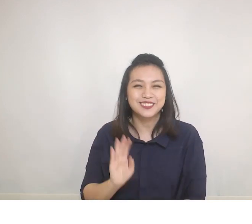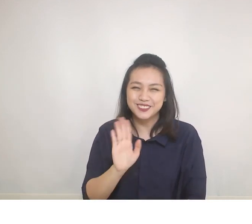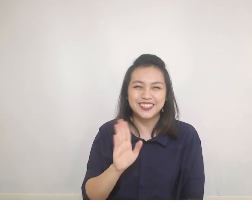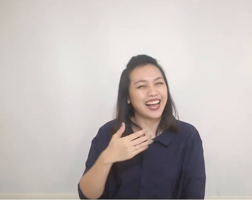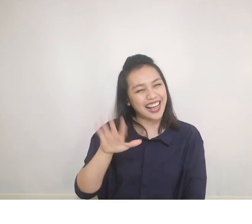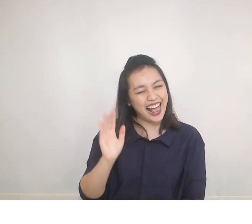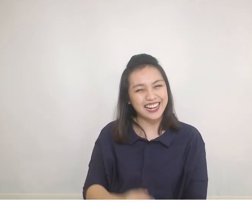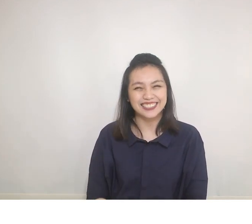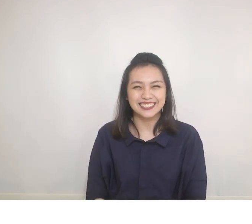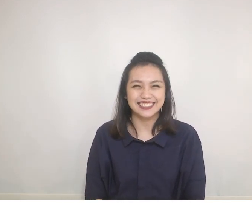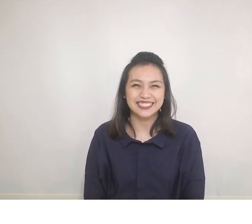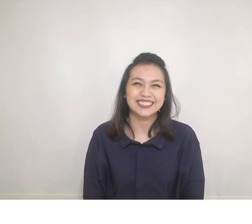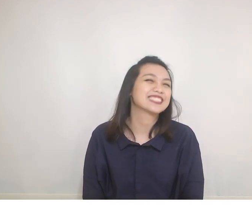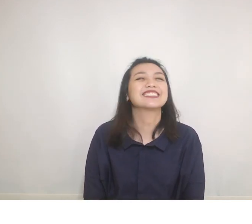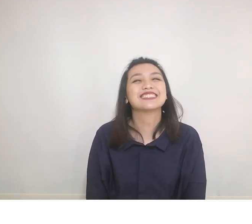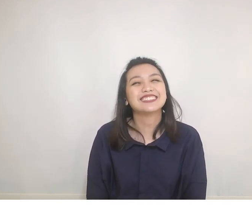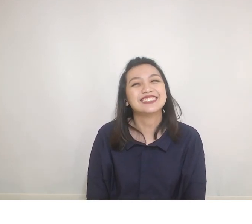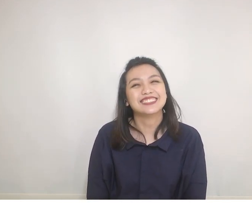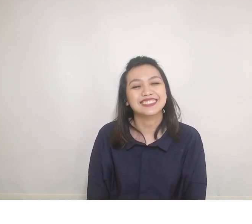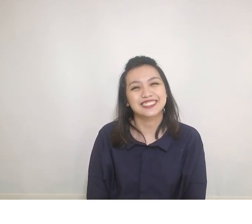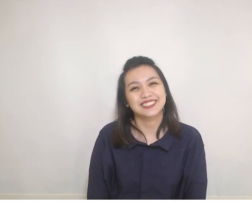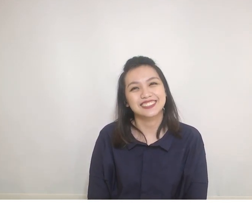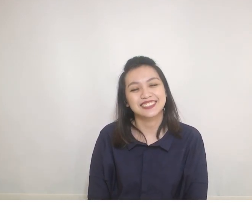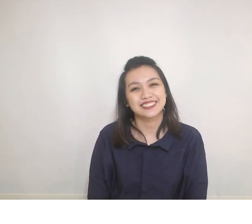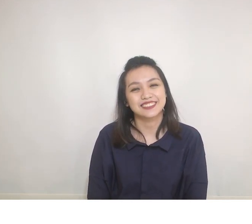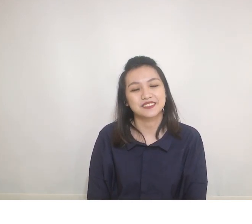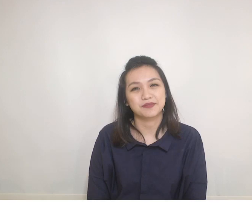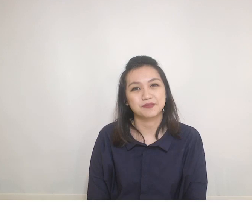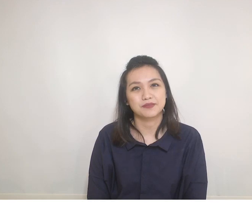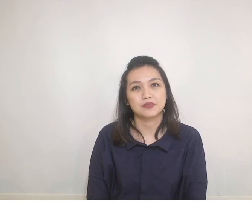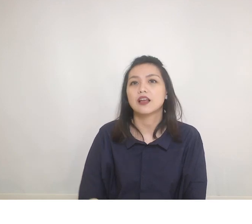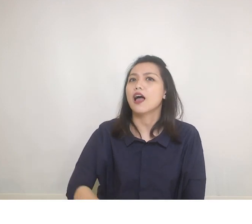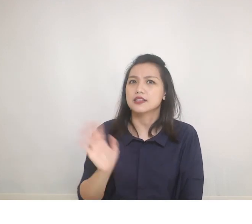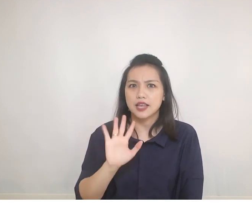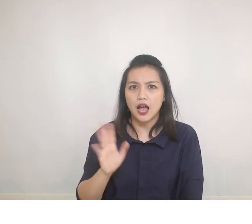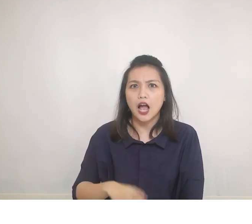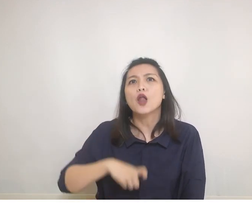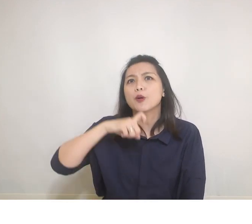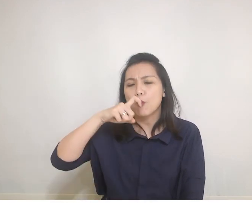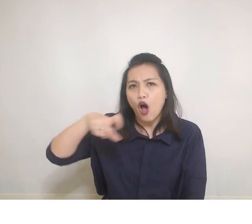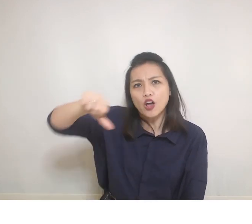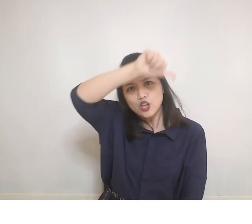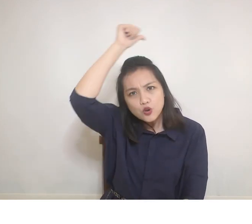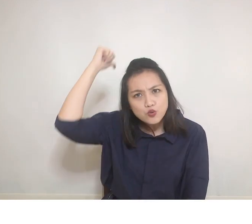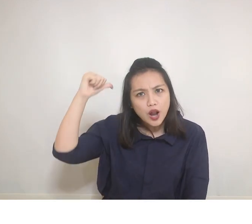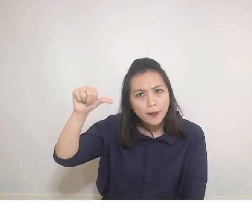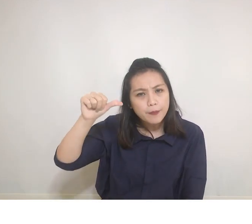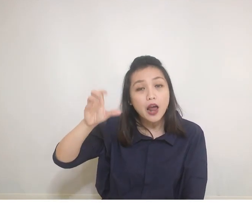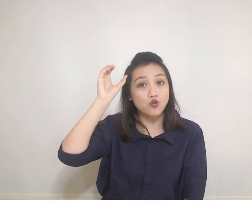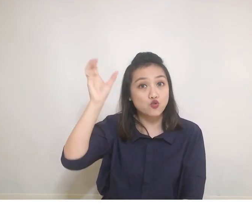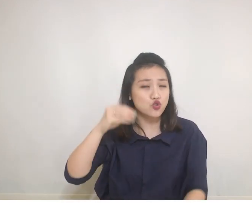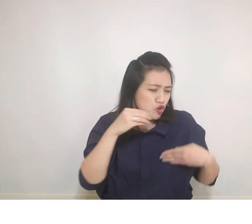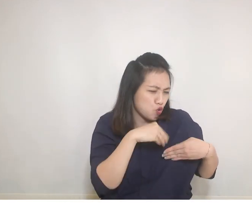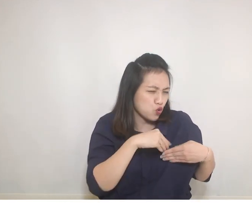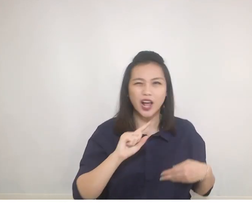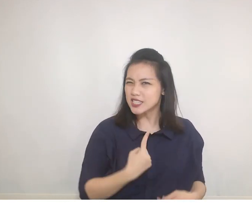punya uang lebih banyak. Dan waktu manipulasi adalah menaruh-naruh kata-kata yang indah-indah kayak jiwa-jiwa atau apa itu hanya